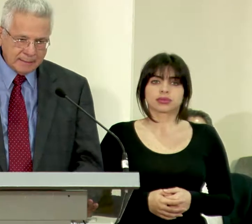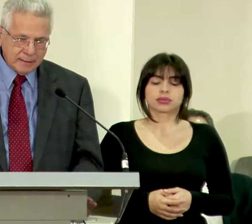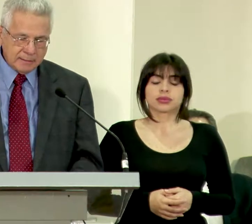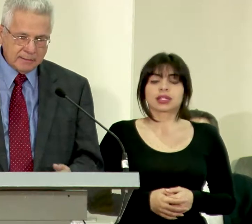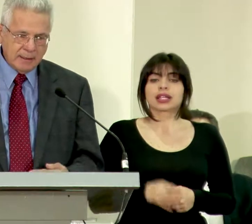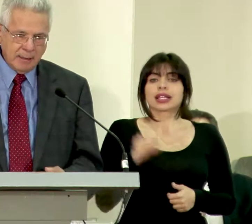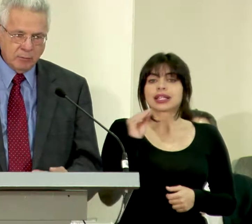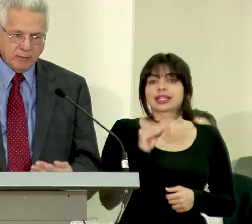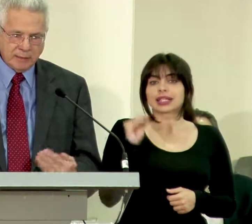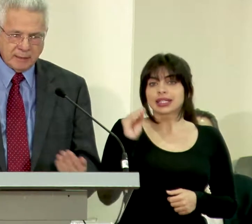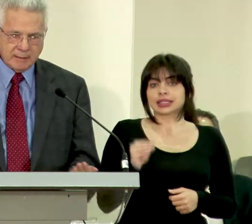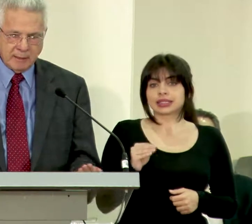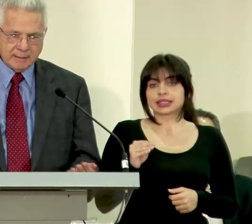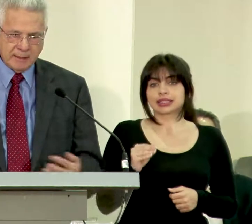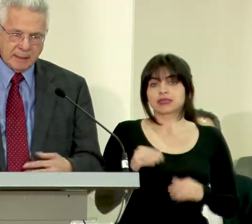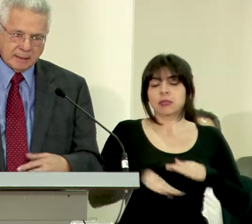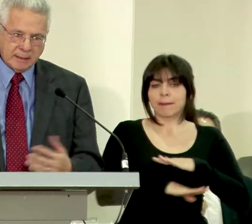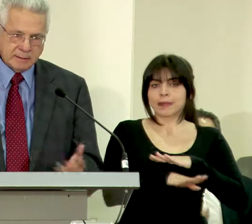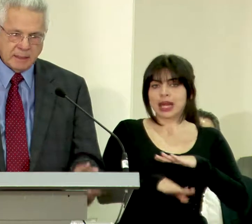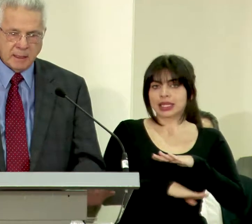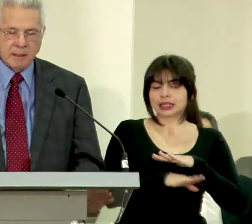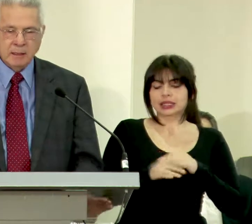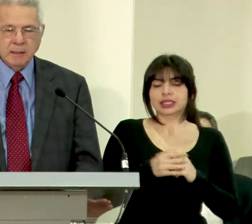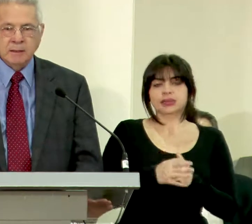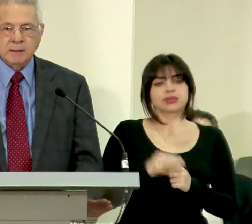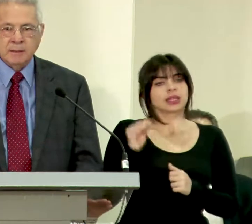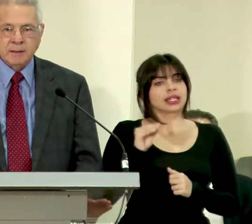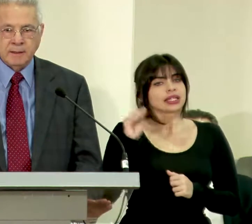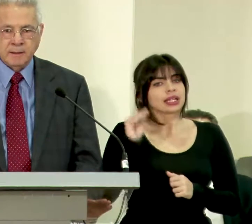Las tasas, digamos, la tasa básica, la tasa